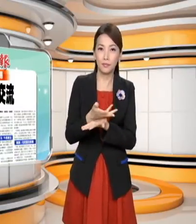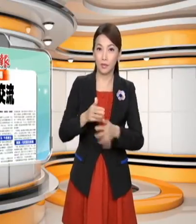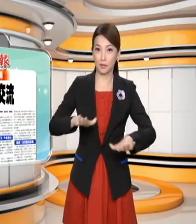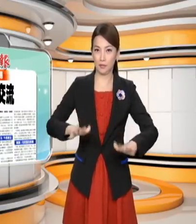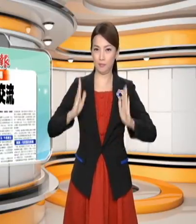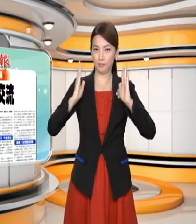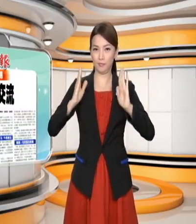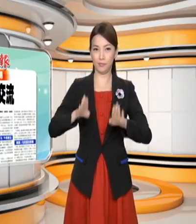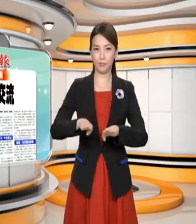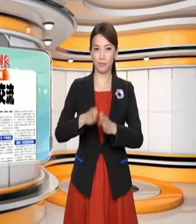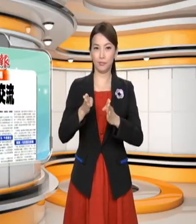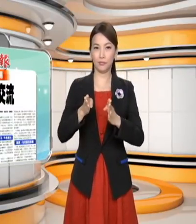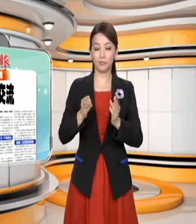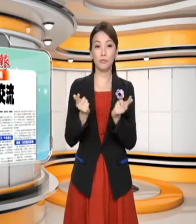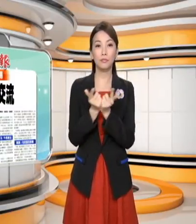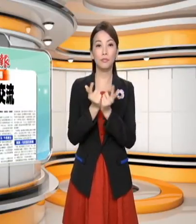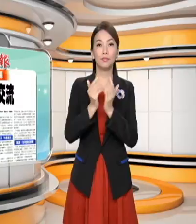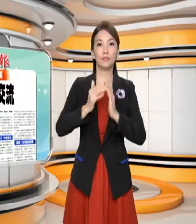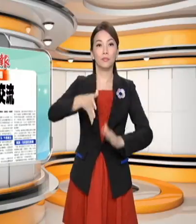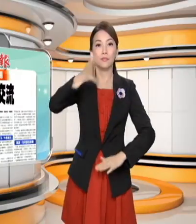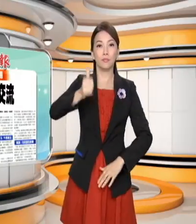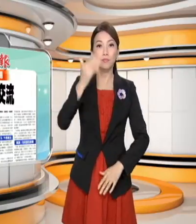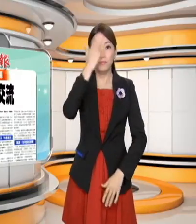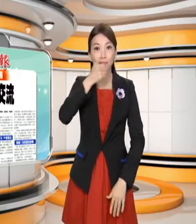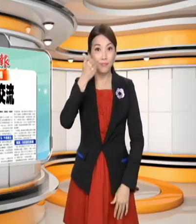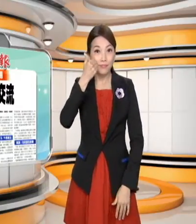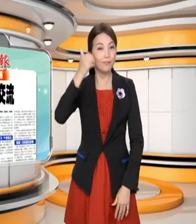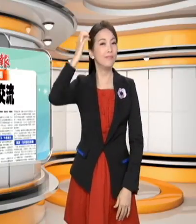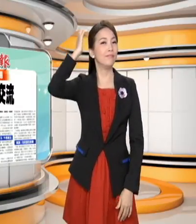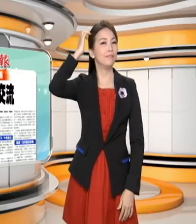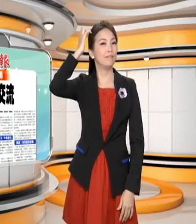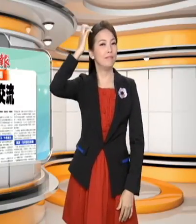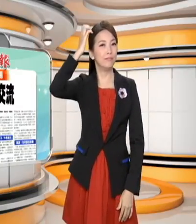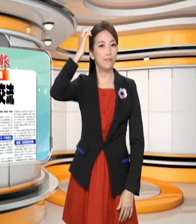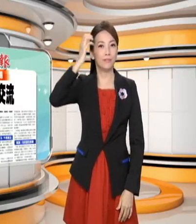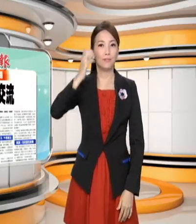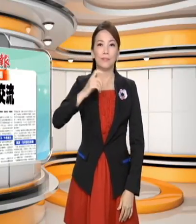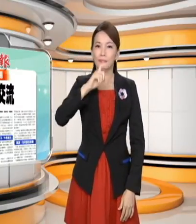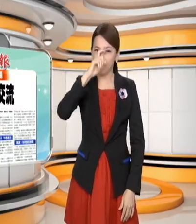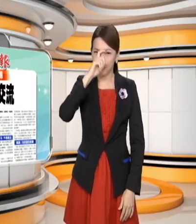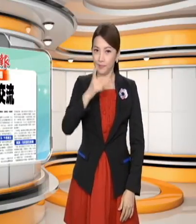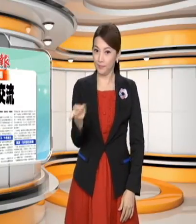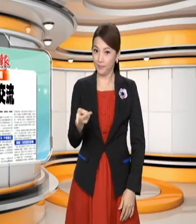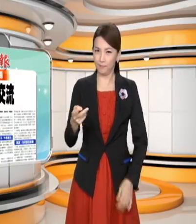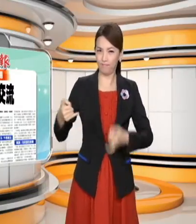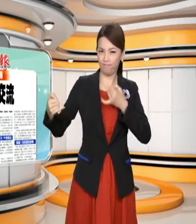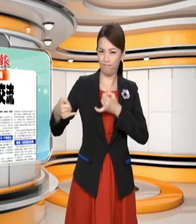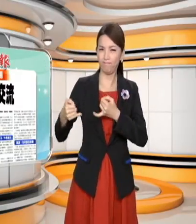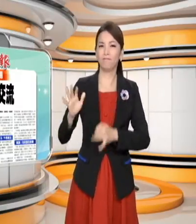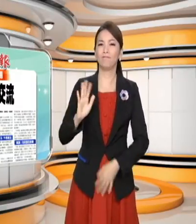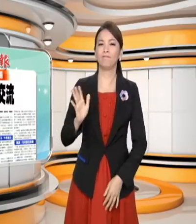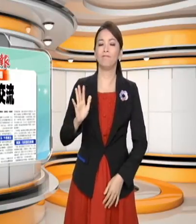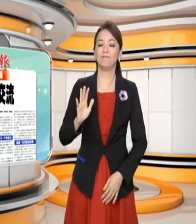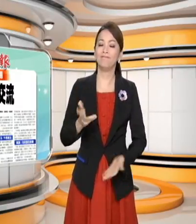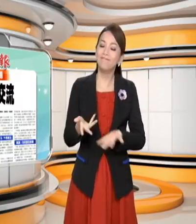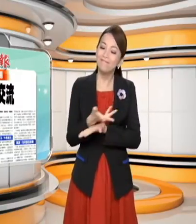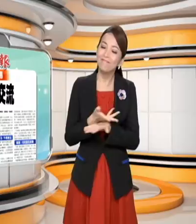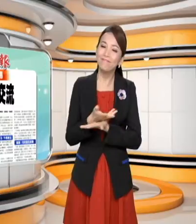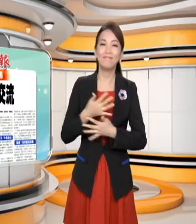坛今天正式登场。台北市长柯文哲表示，希望双方抛开争执，